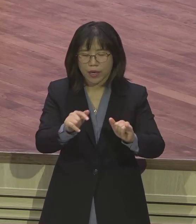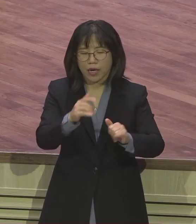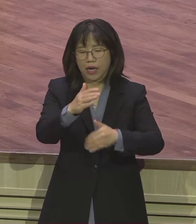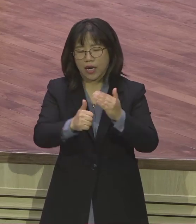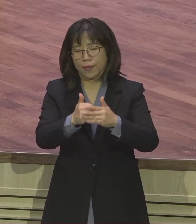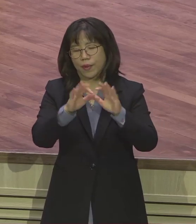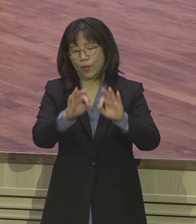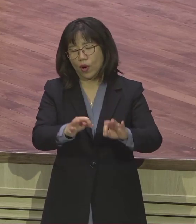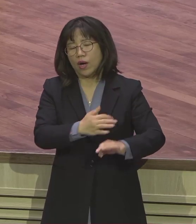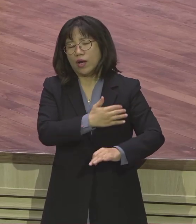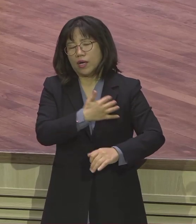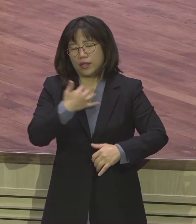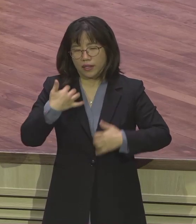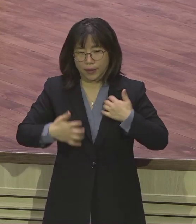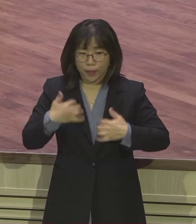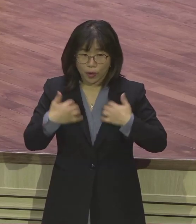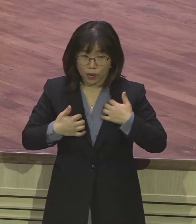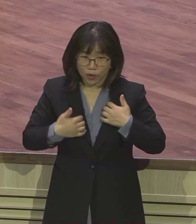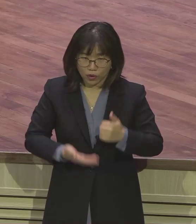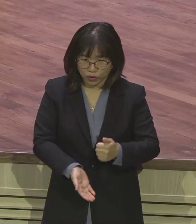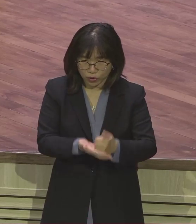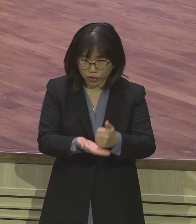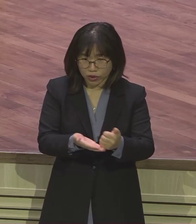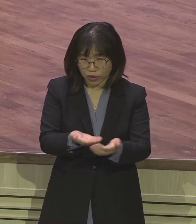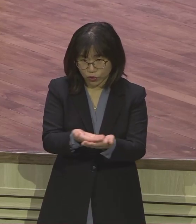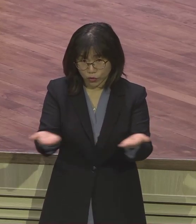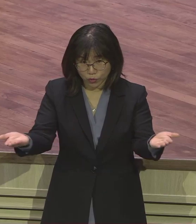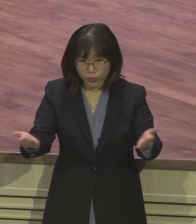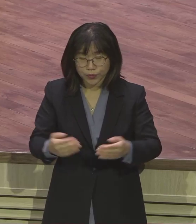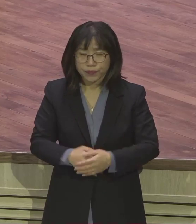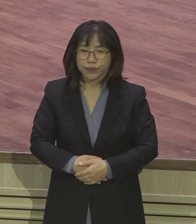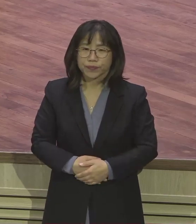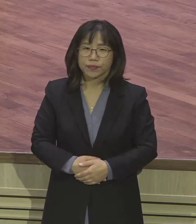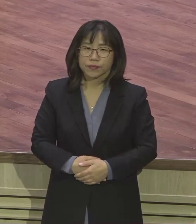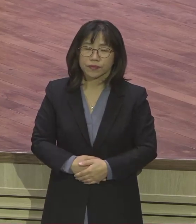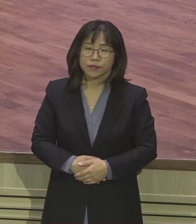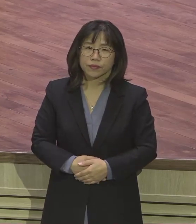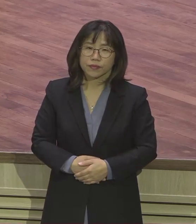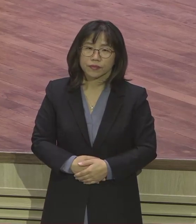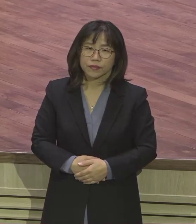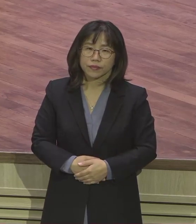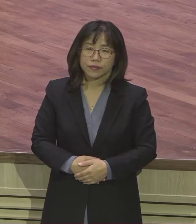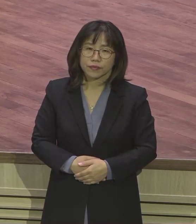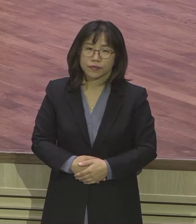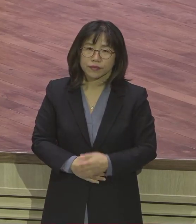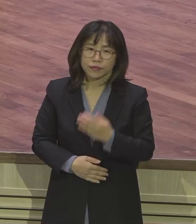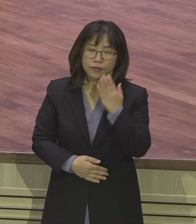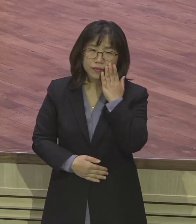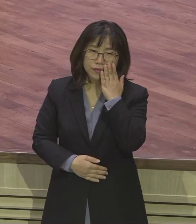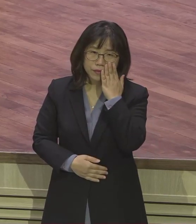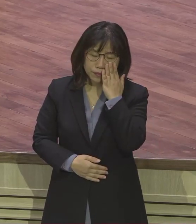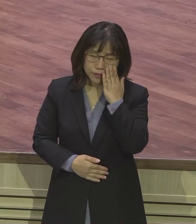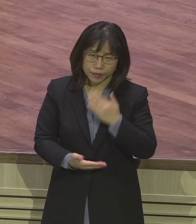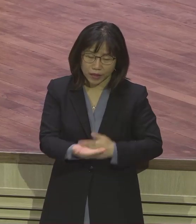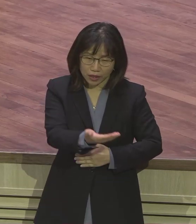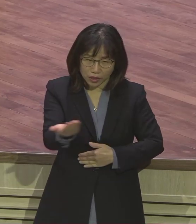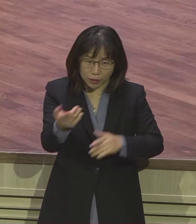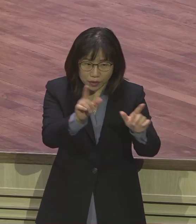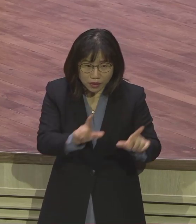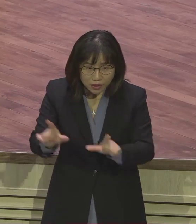구원받은 하나님의 자녀에게 주어진 신분과 권세를 실제로 누리면서 삶의 현장에서 복음의 비밀을